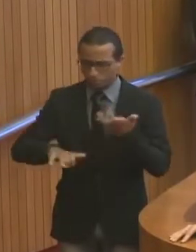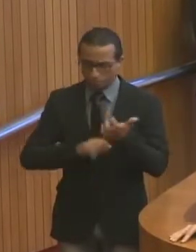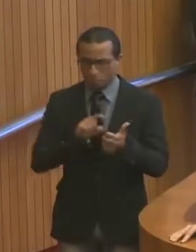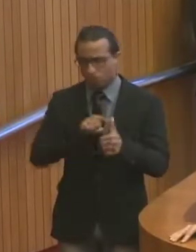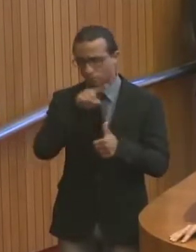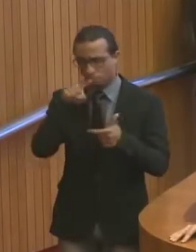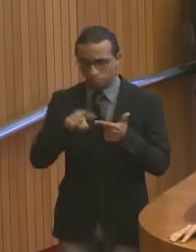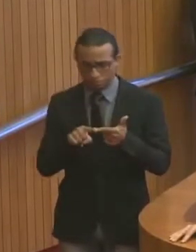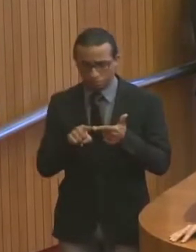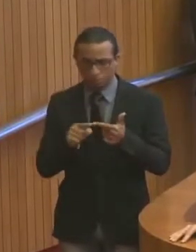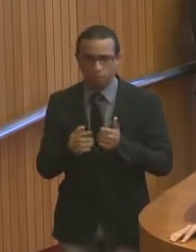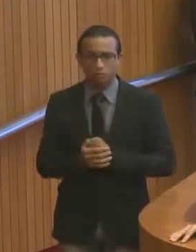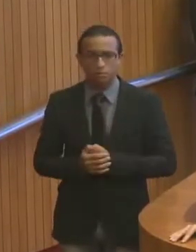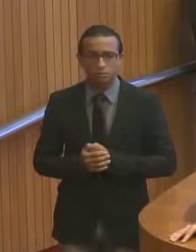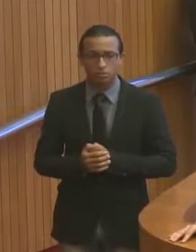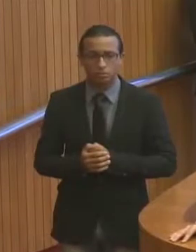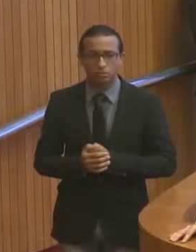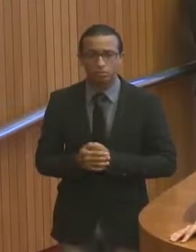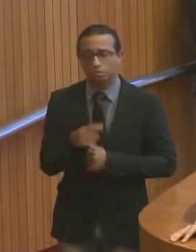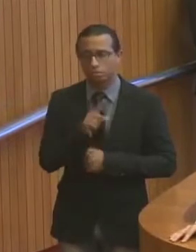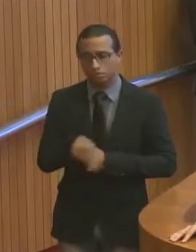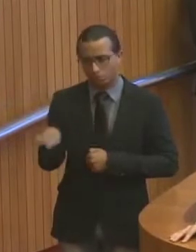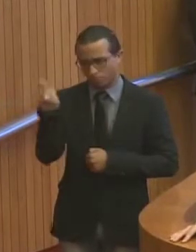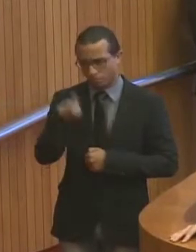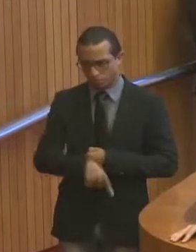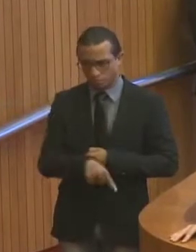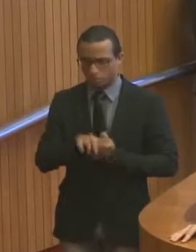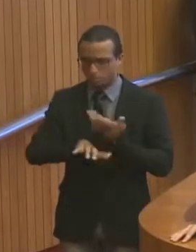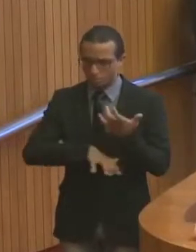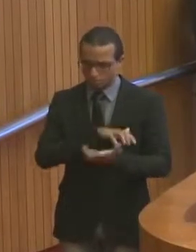Segundo, a suspensão da greve.